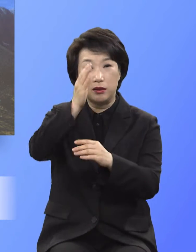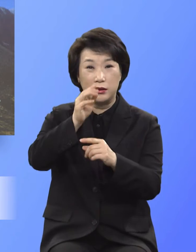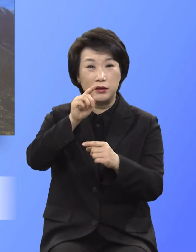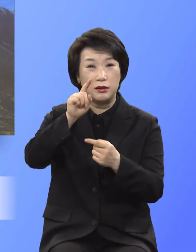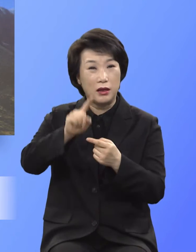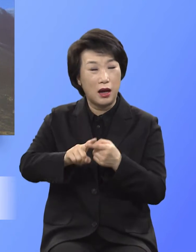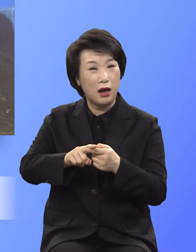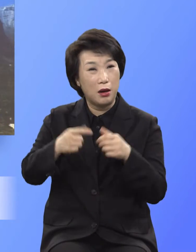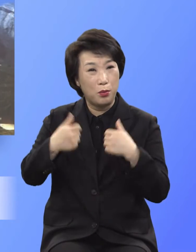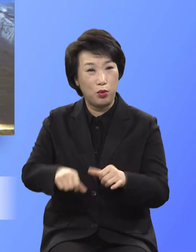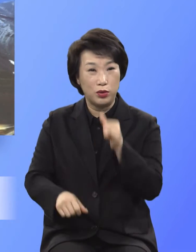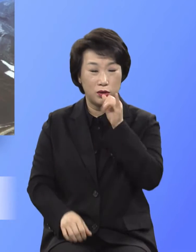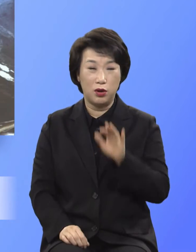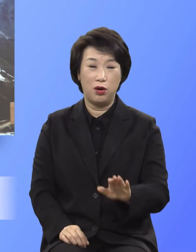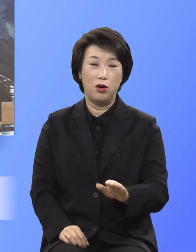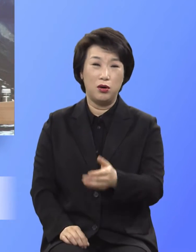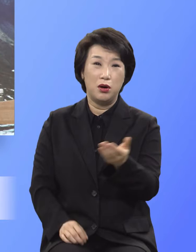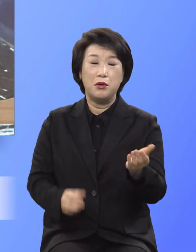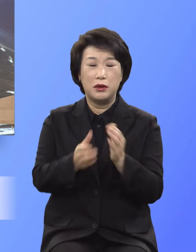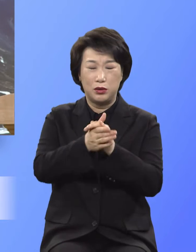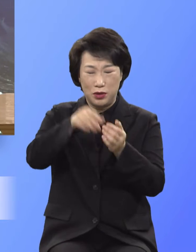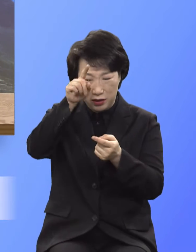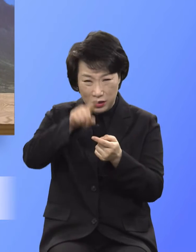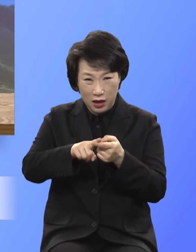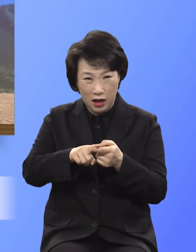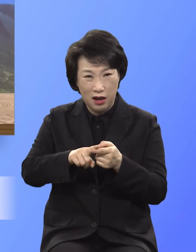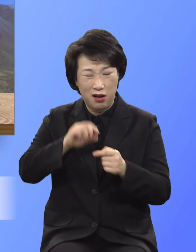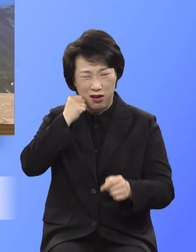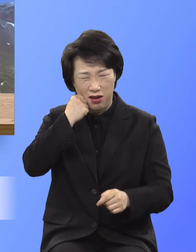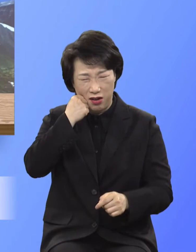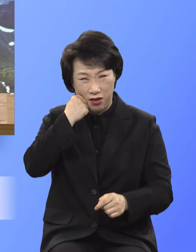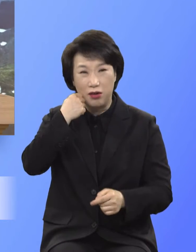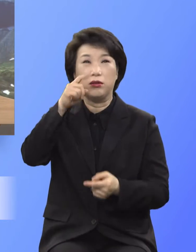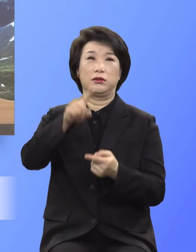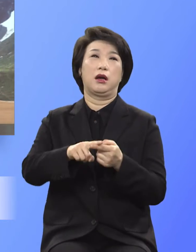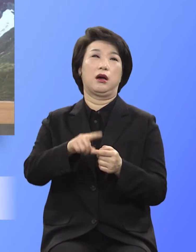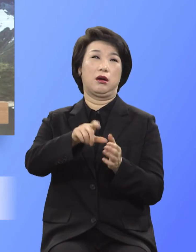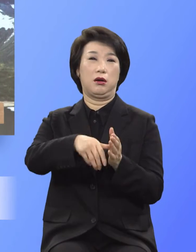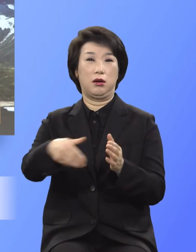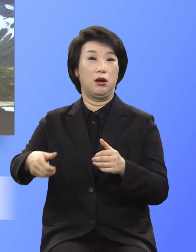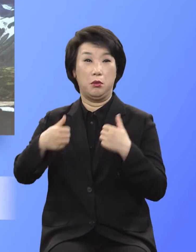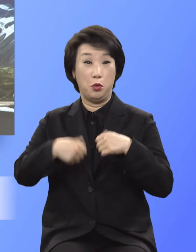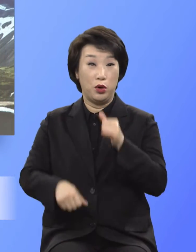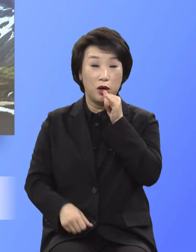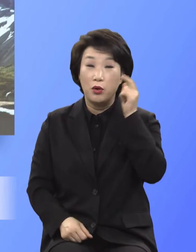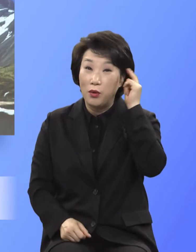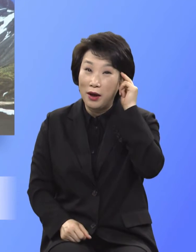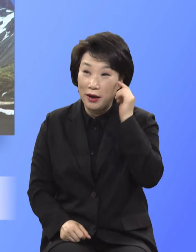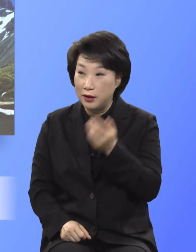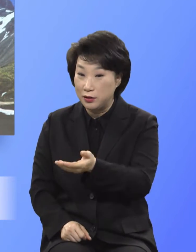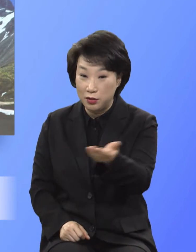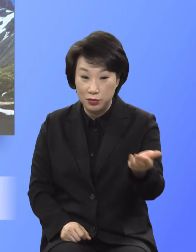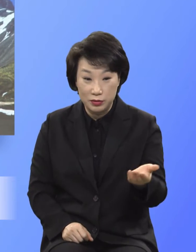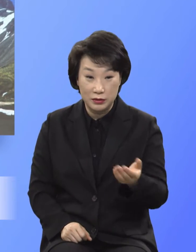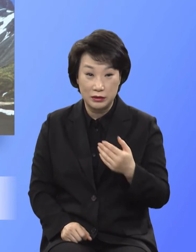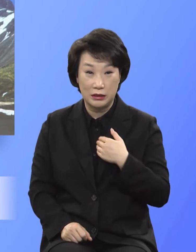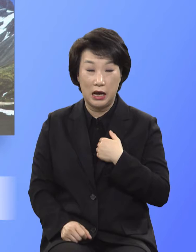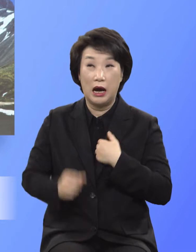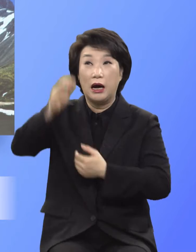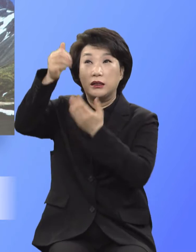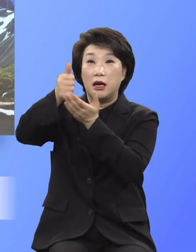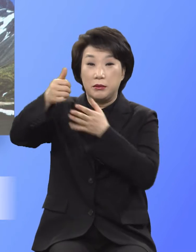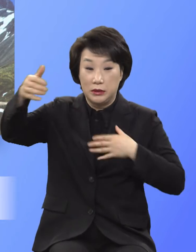그만두고, 기도도 억지로 하다가 하다 그만되고. 왜냐? 나와